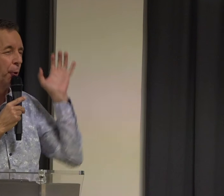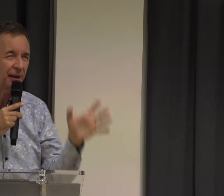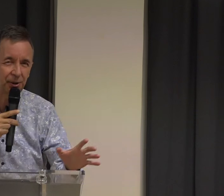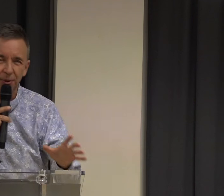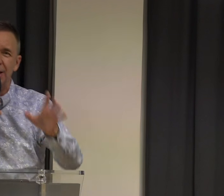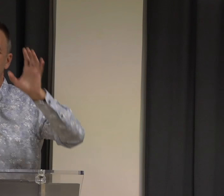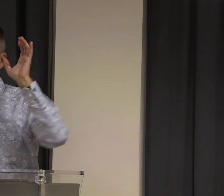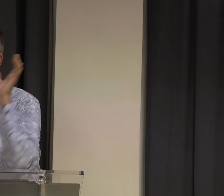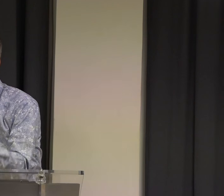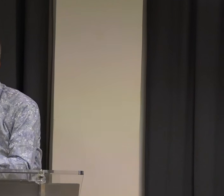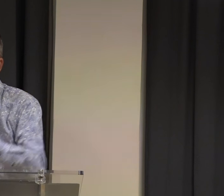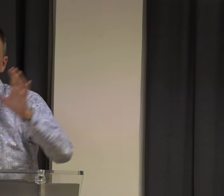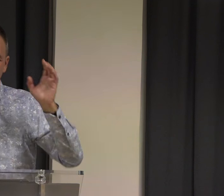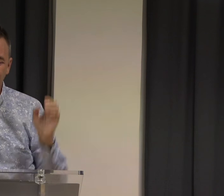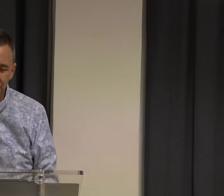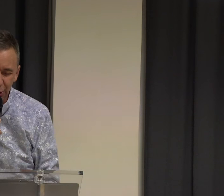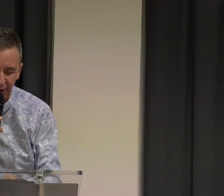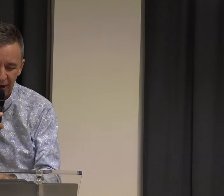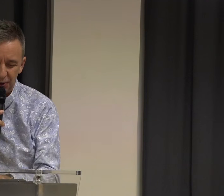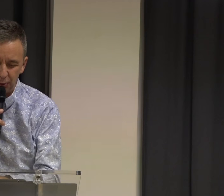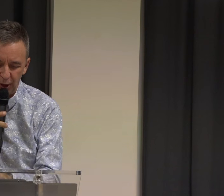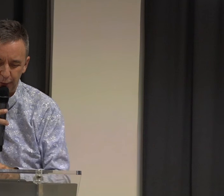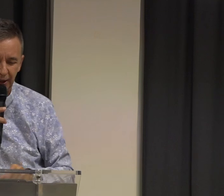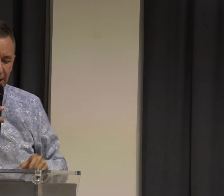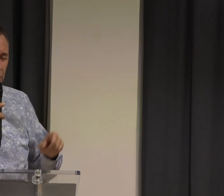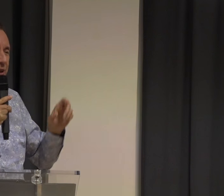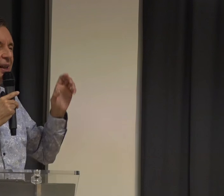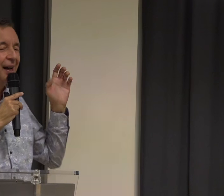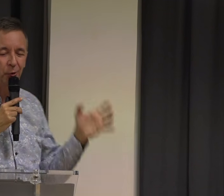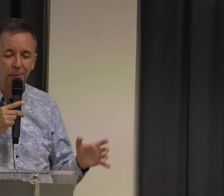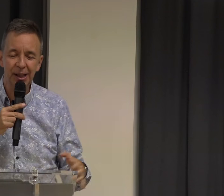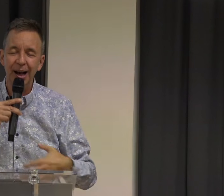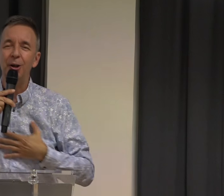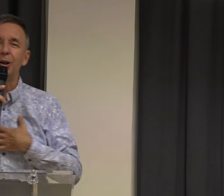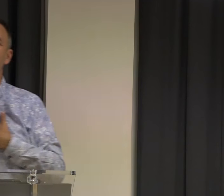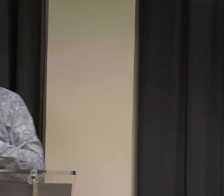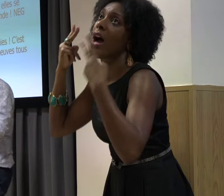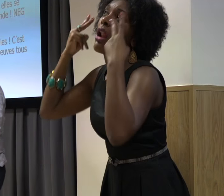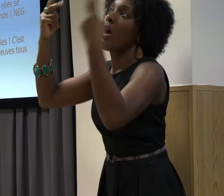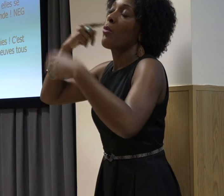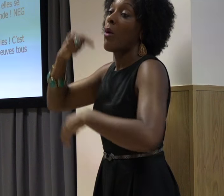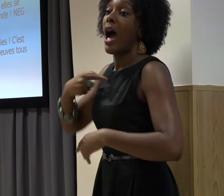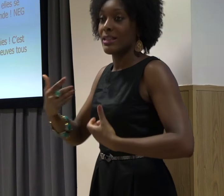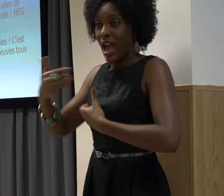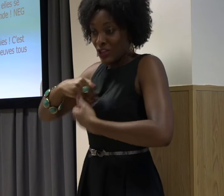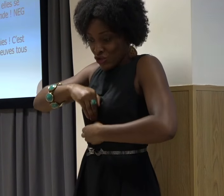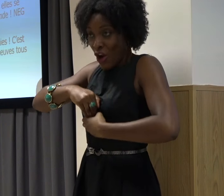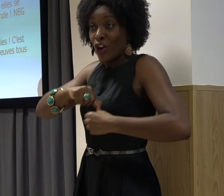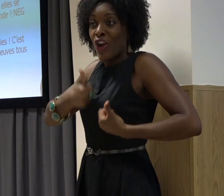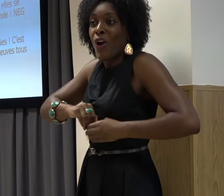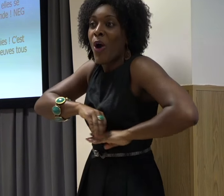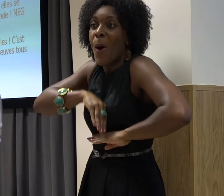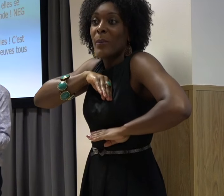ses compassions, sa richesse, son amour, son œuvre, tout ce qu'il a accompli, alors ça remplit mon